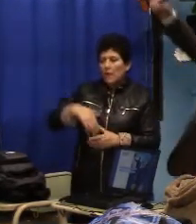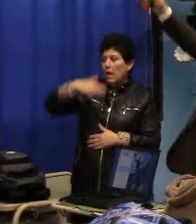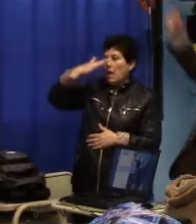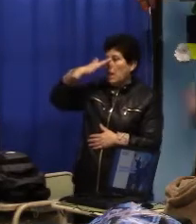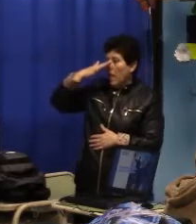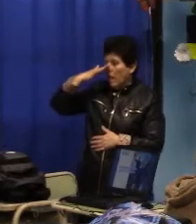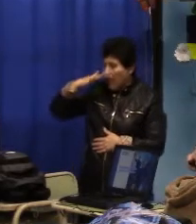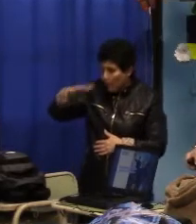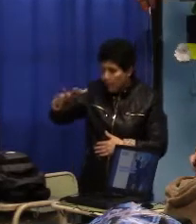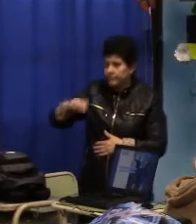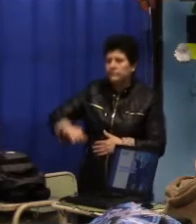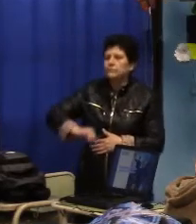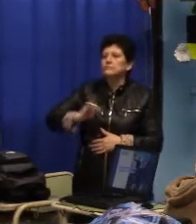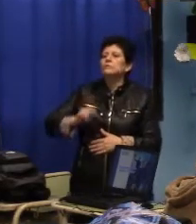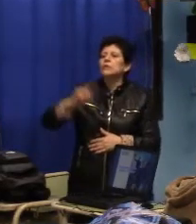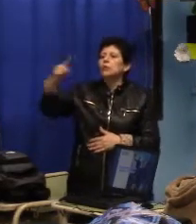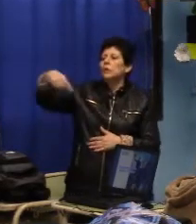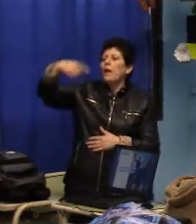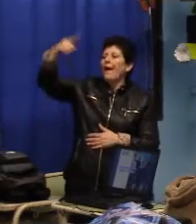después.